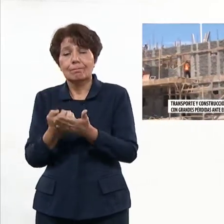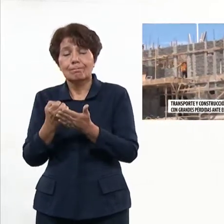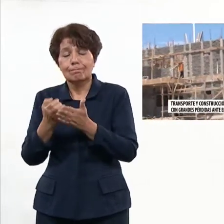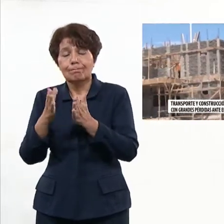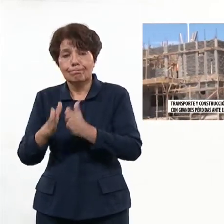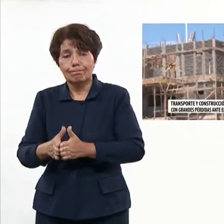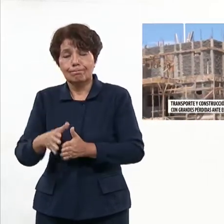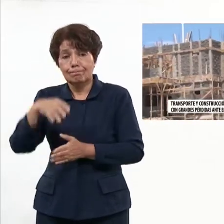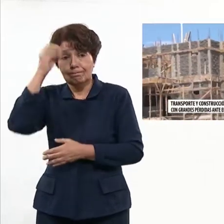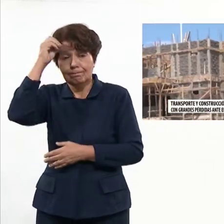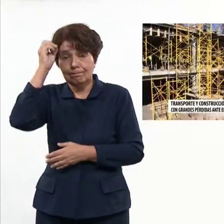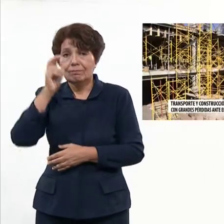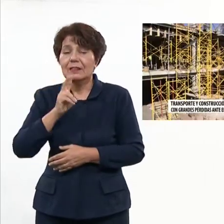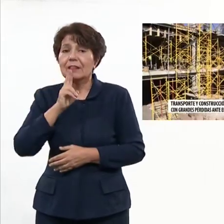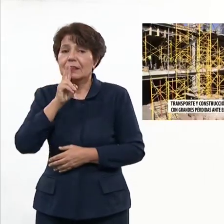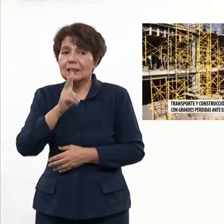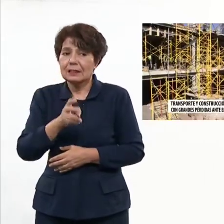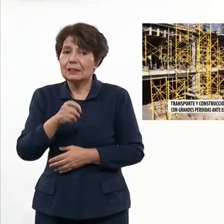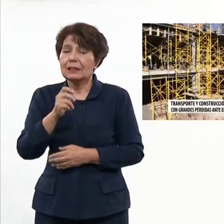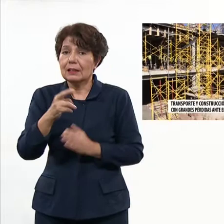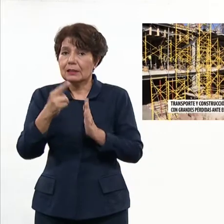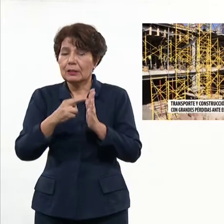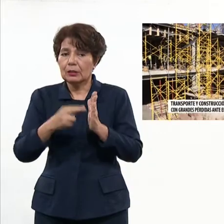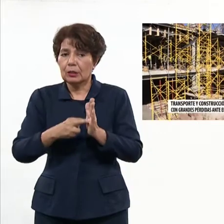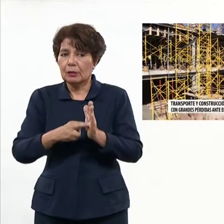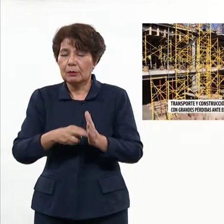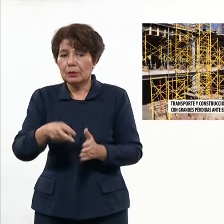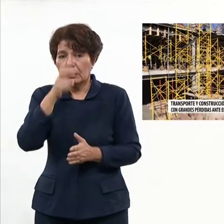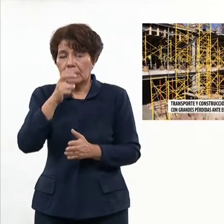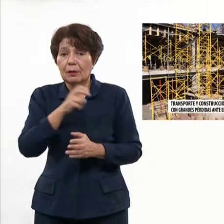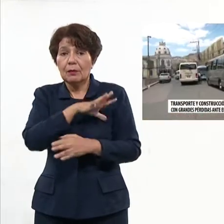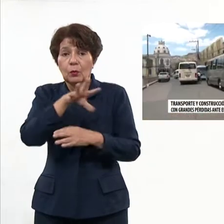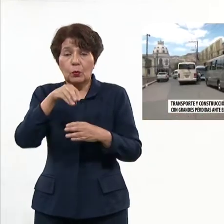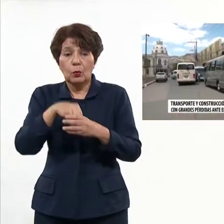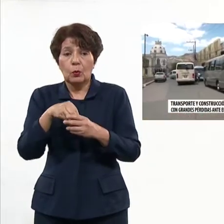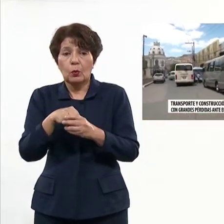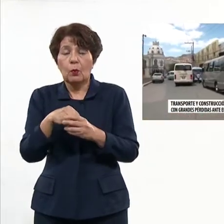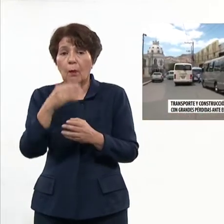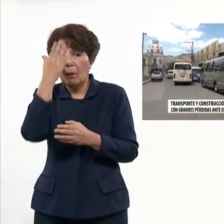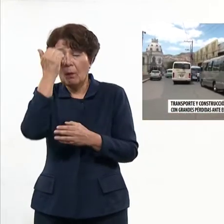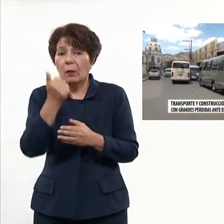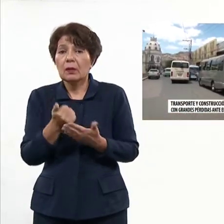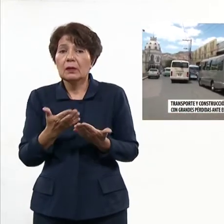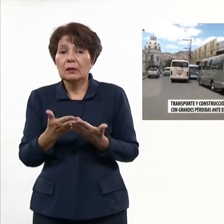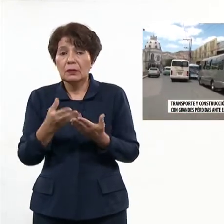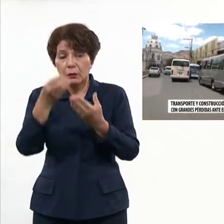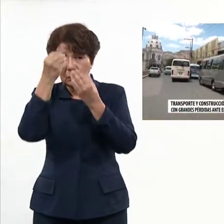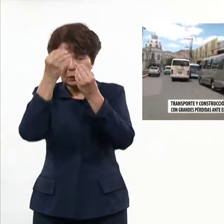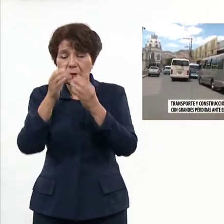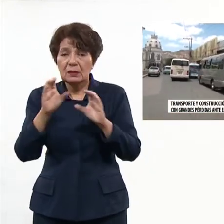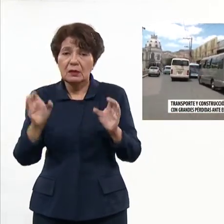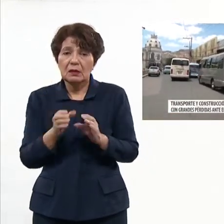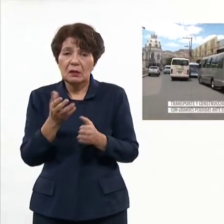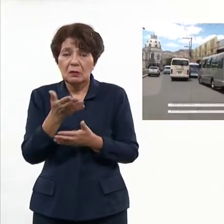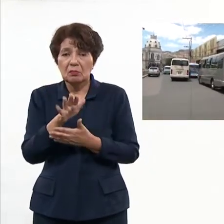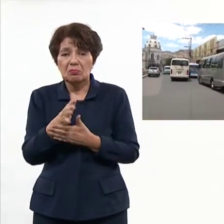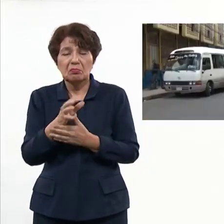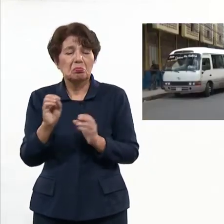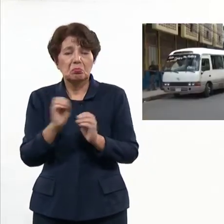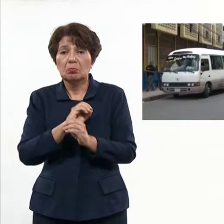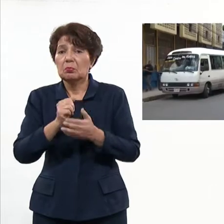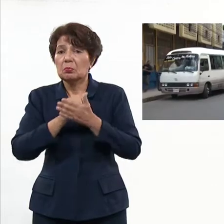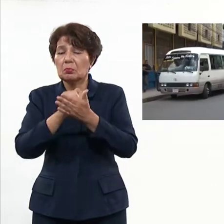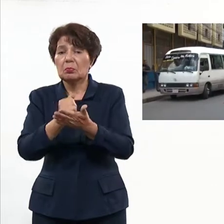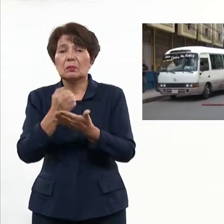señalado que se necesitan medidas agresivas que sean incluyentes ya que hasta el momento sólo se reportan acciones parciales que no han contribuido